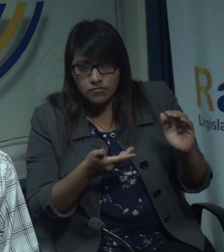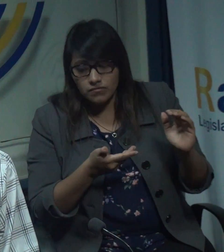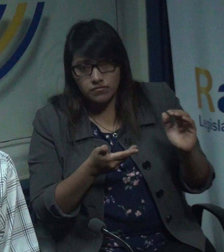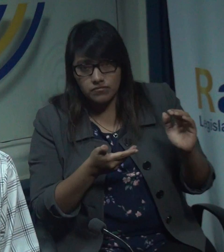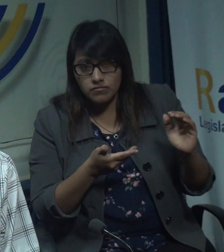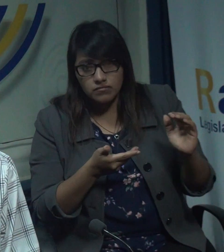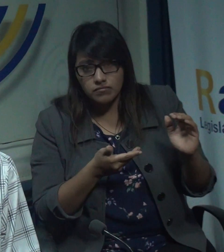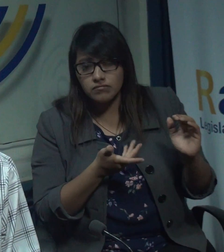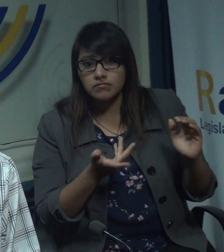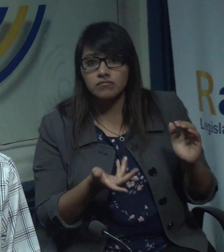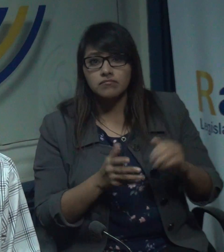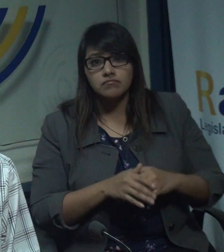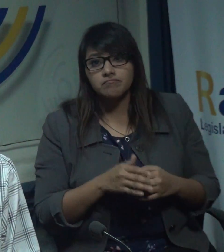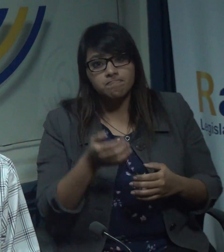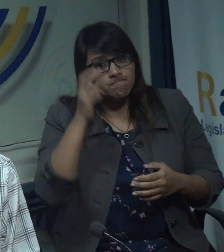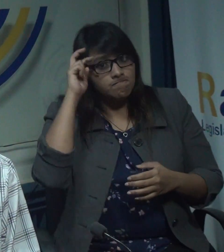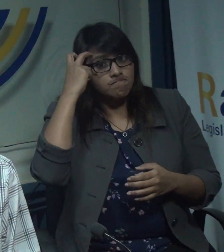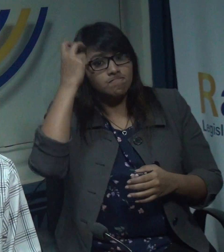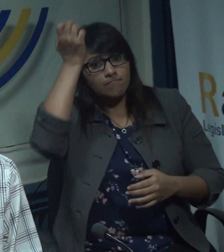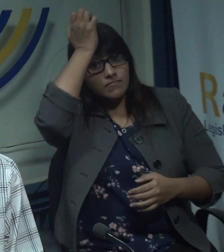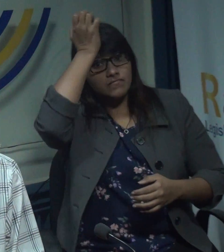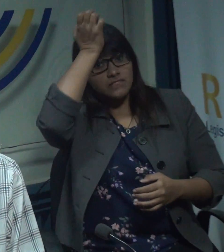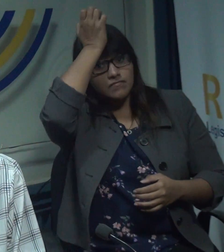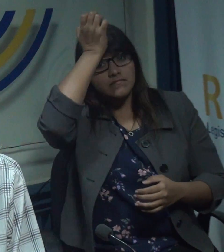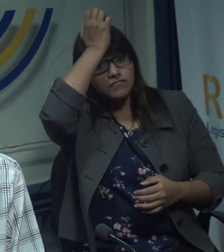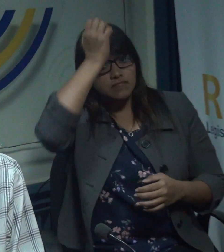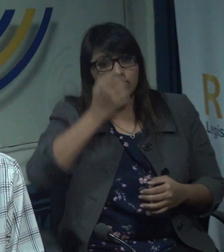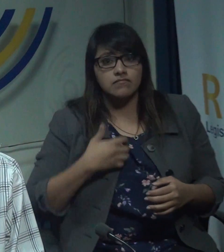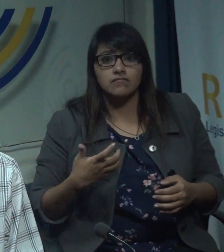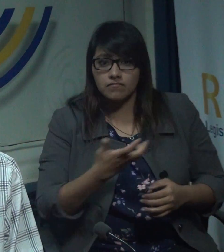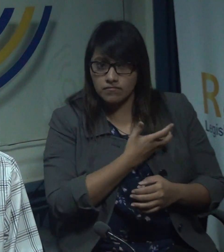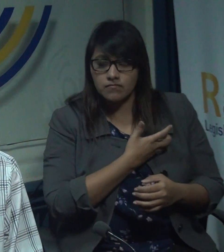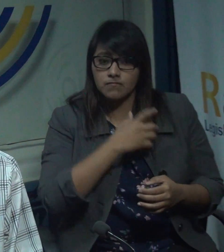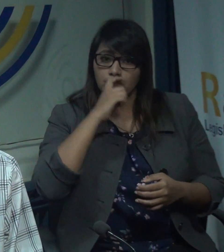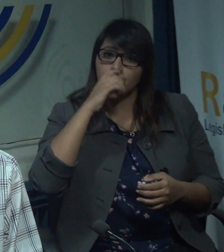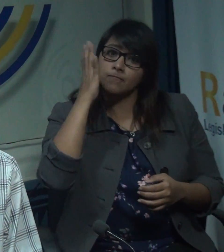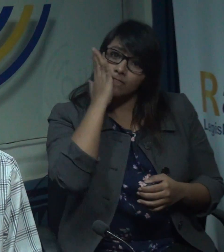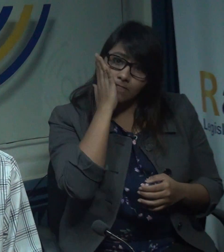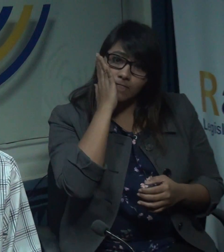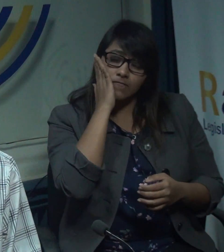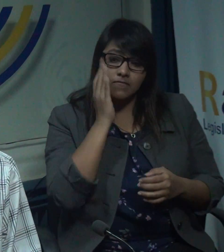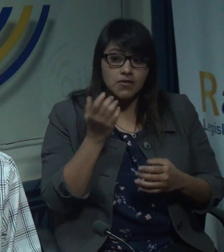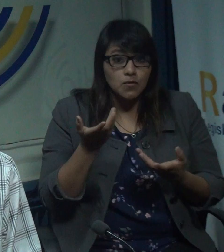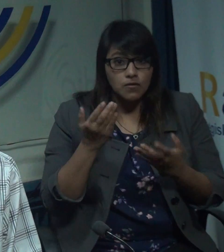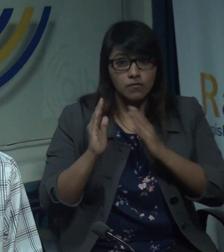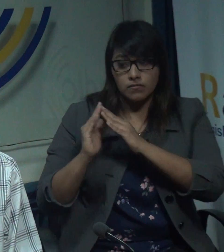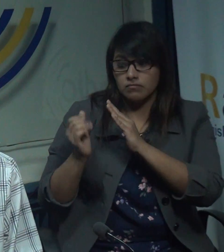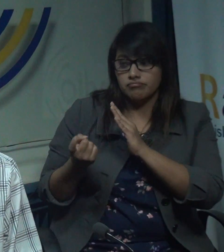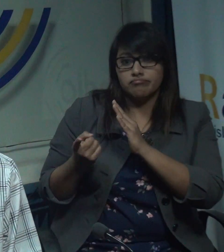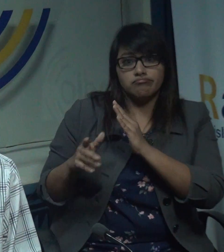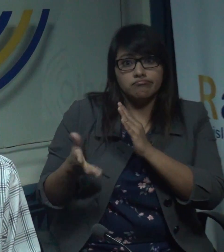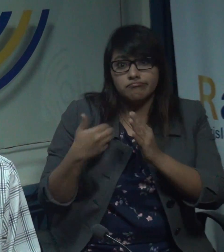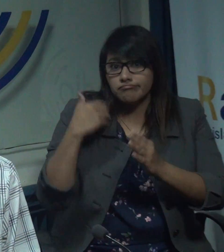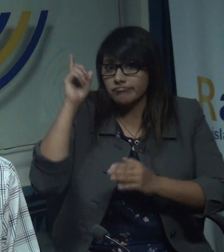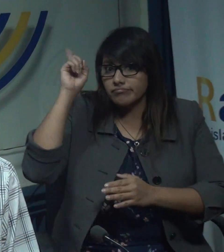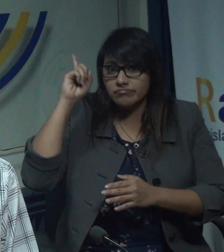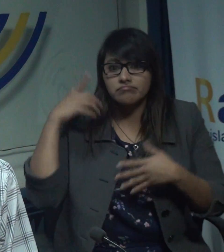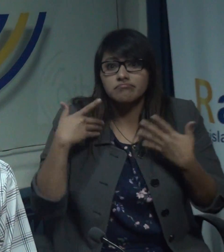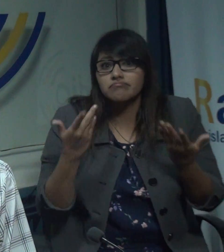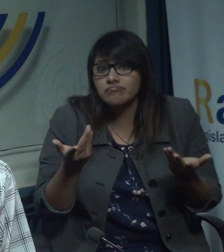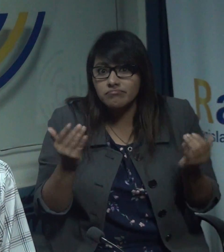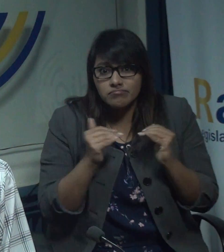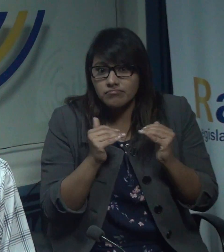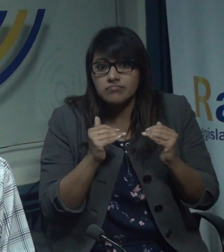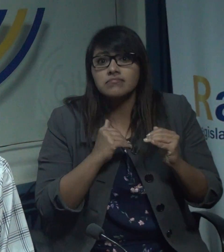que son equivocaciones que podemos cometer como padres, como vecinos, como maestros, por no conocer